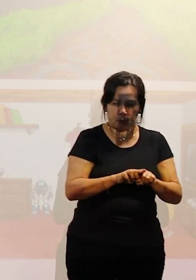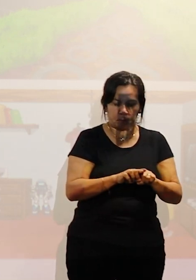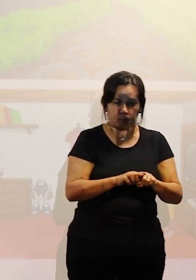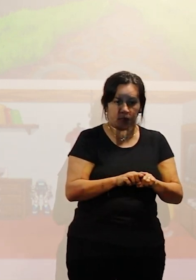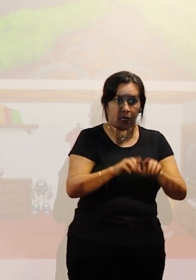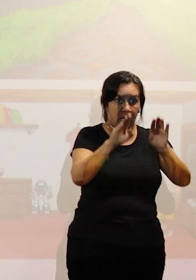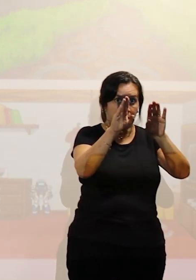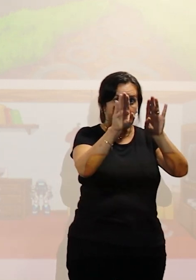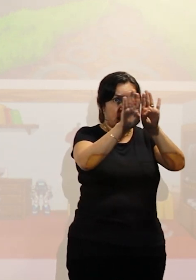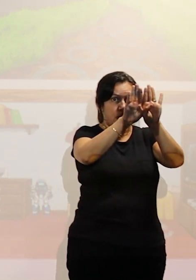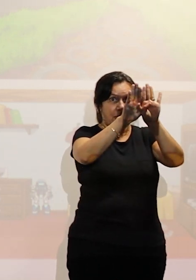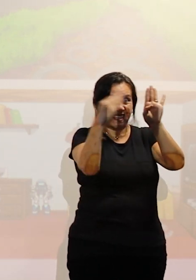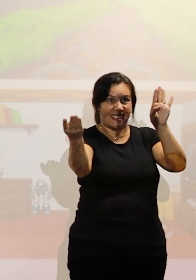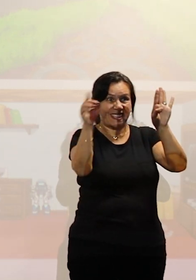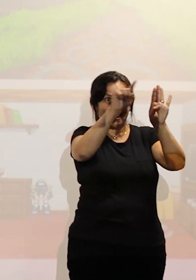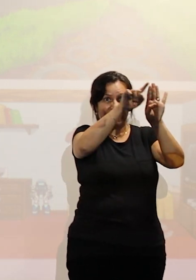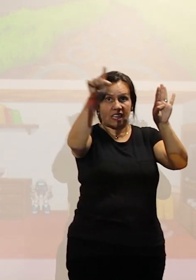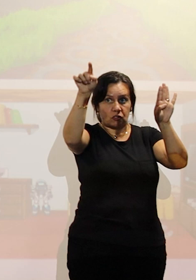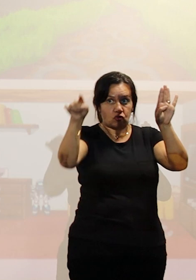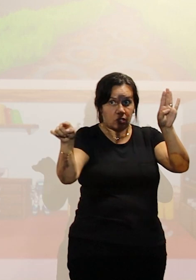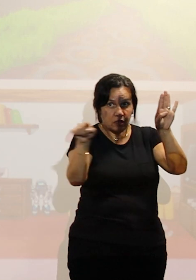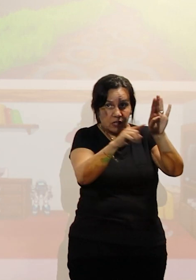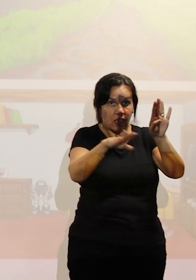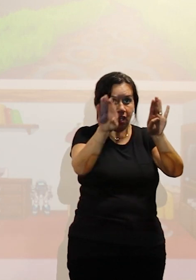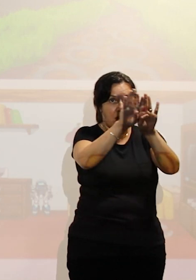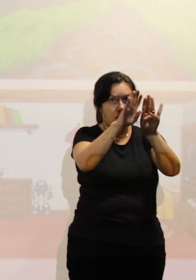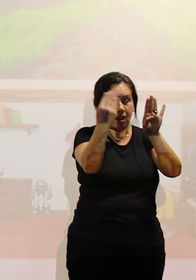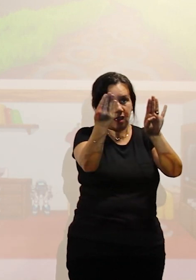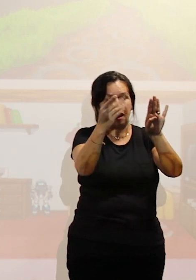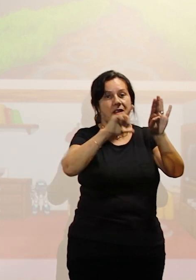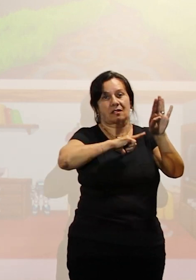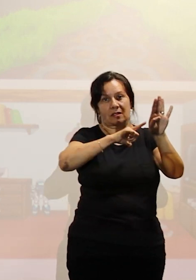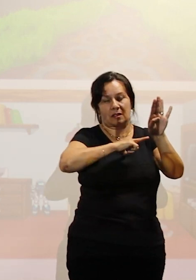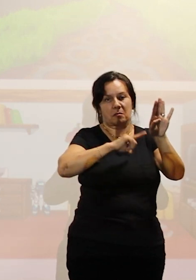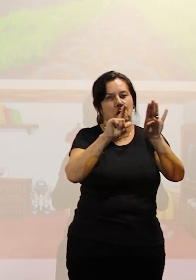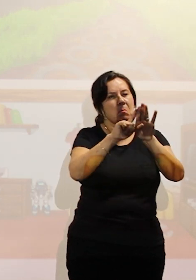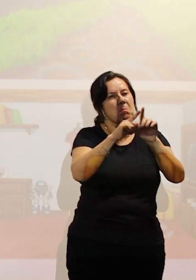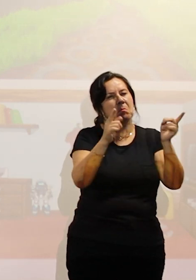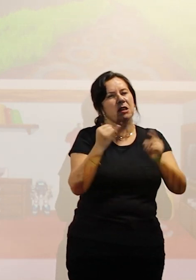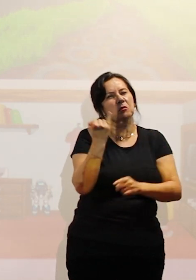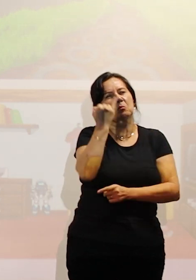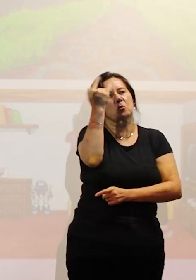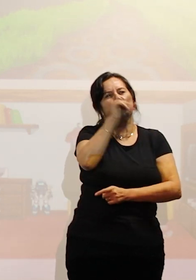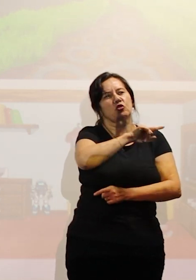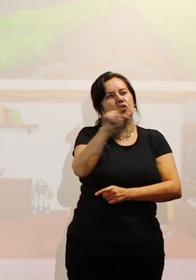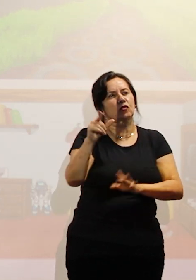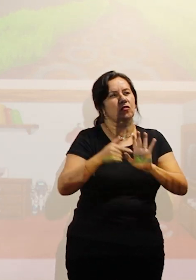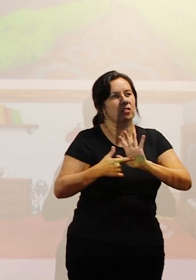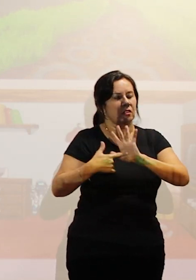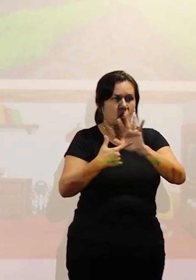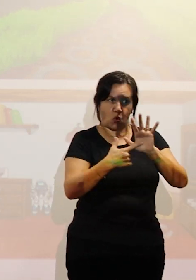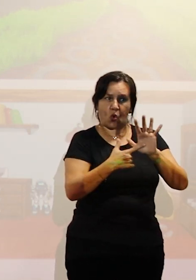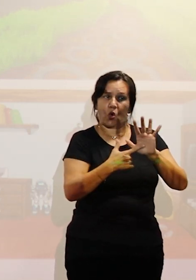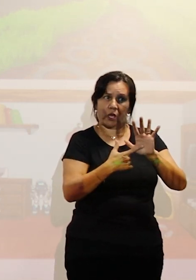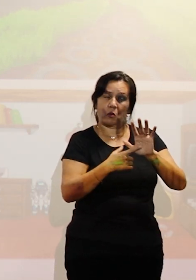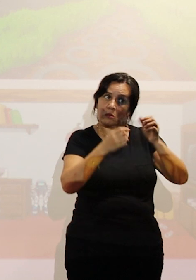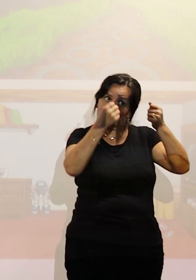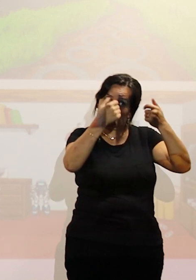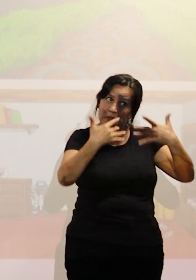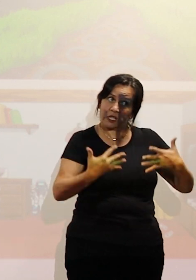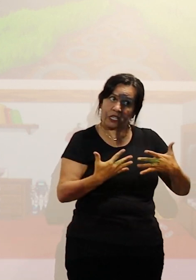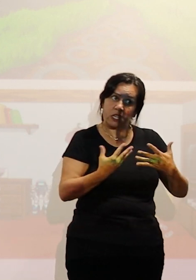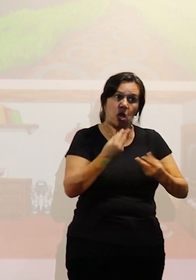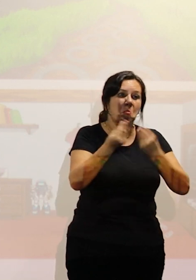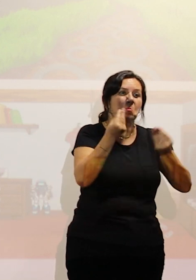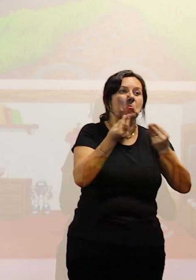a janela, porque é um quarto já, uma janela para lá. E o que é importante? Vocês perceberam que eu dei meio que um motivo para tudo isso